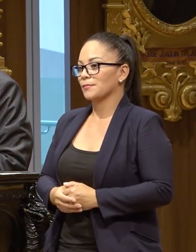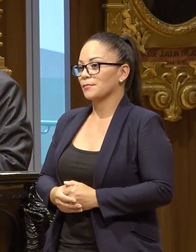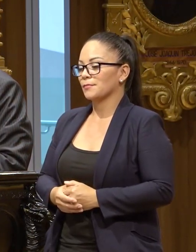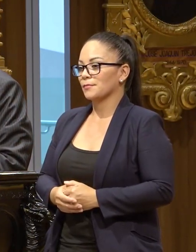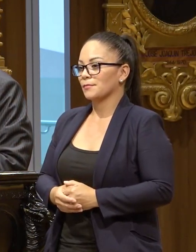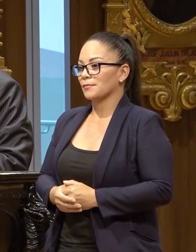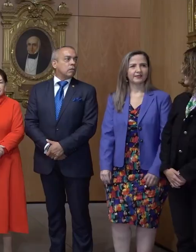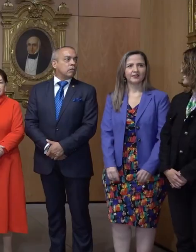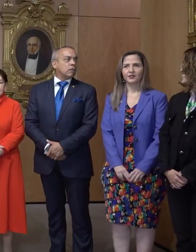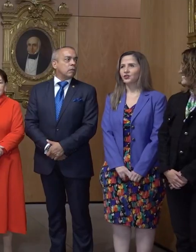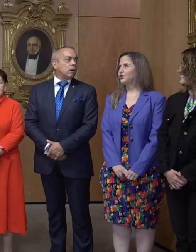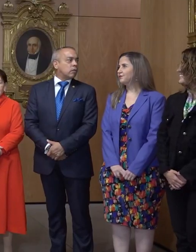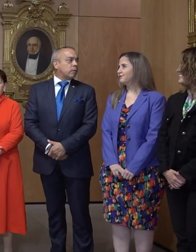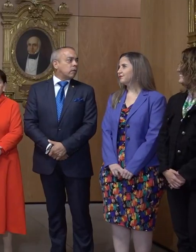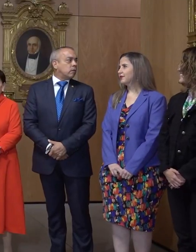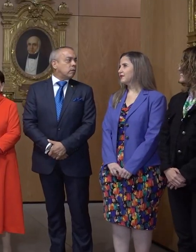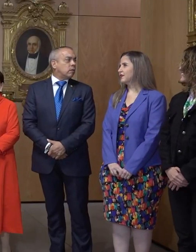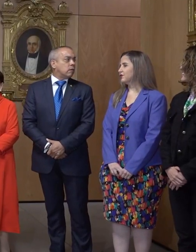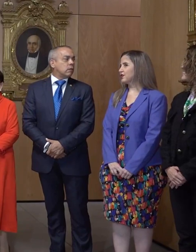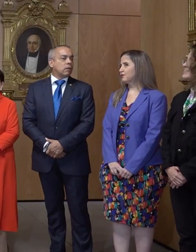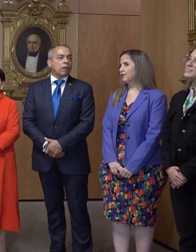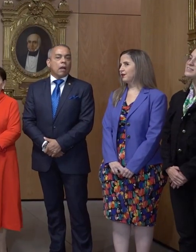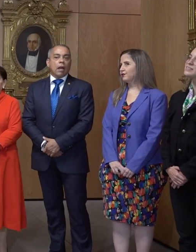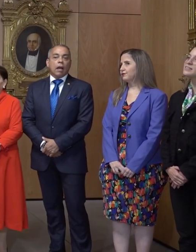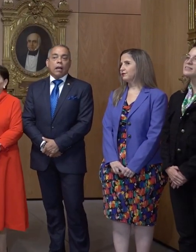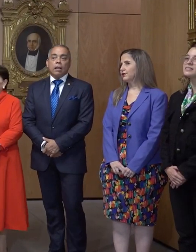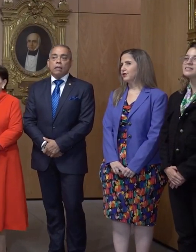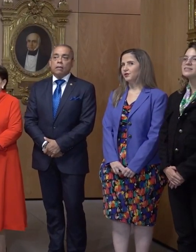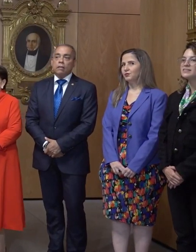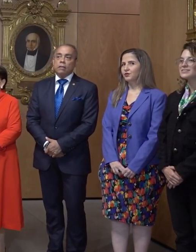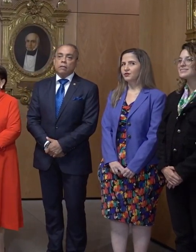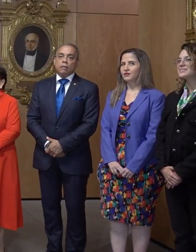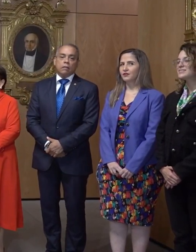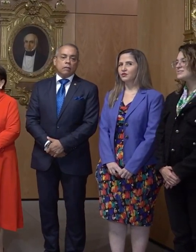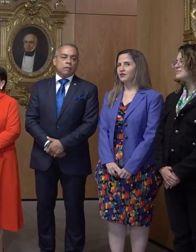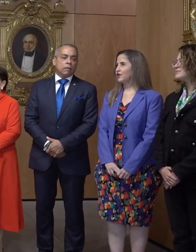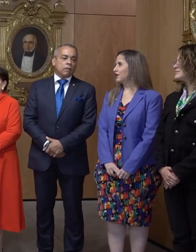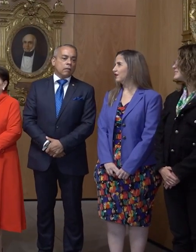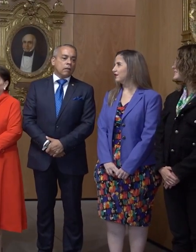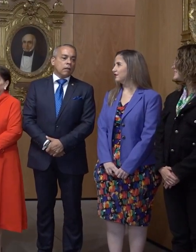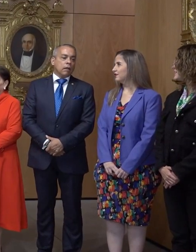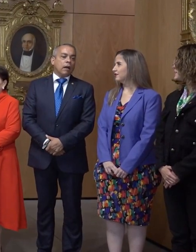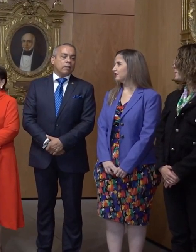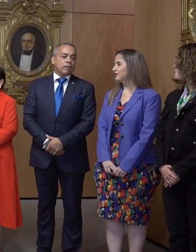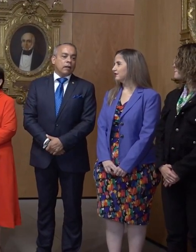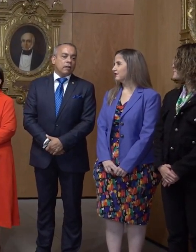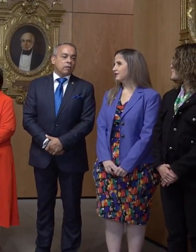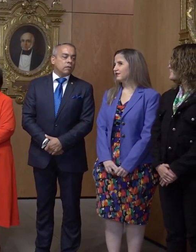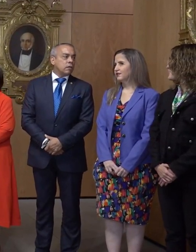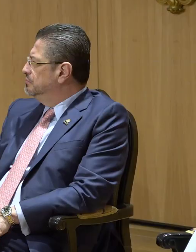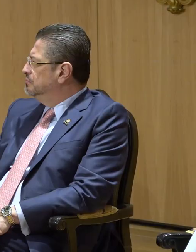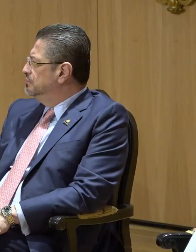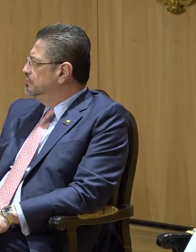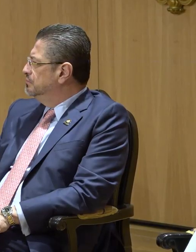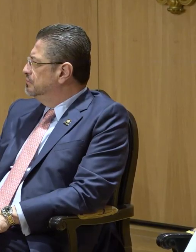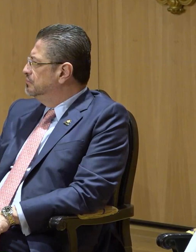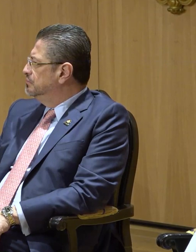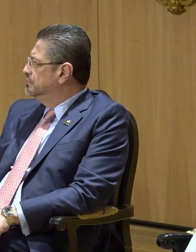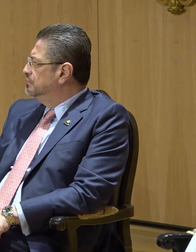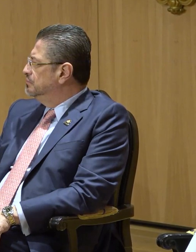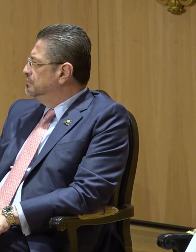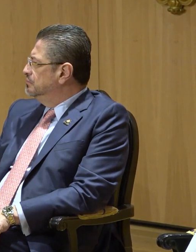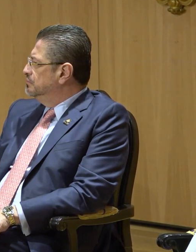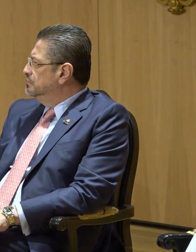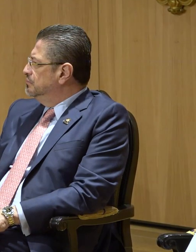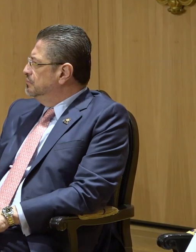Es una feliz iniciativa de la Comisión de Seguridad y Narcotráfico reunir a